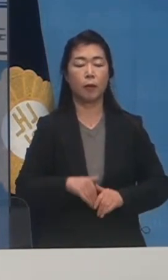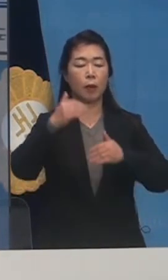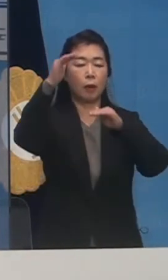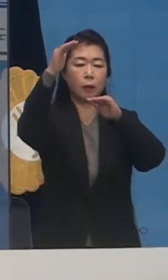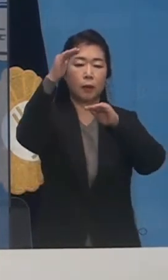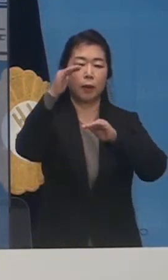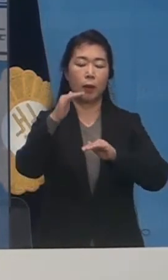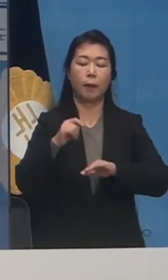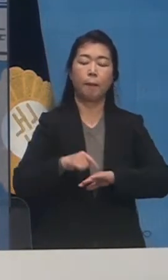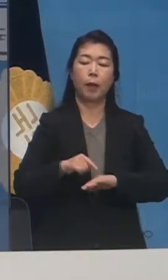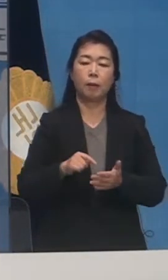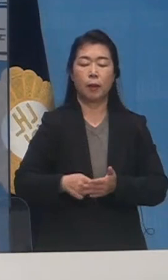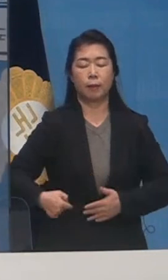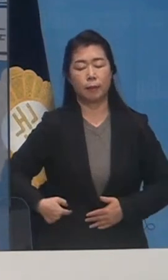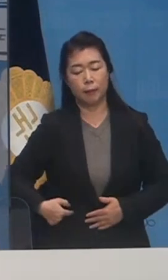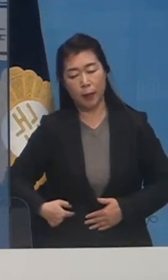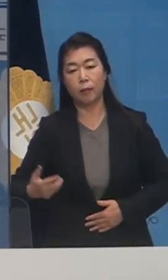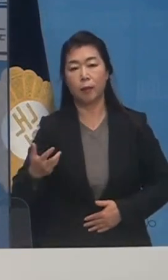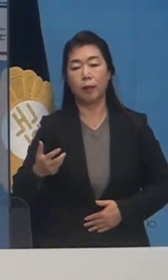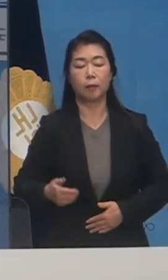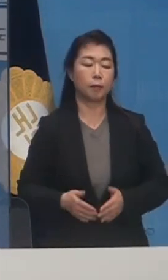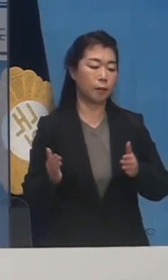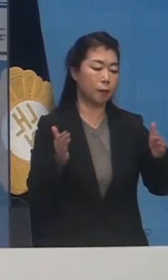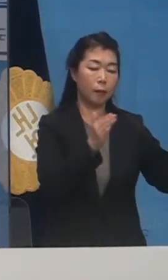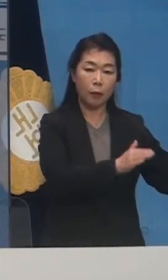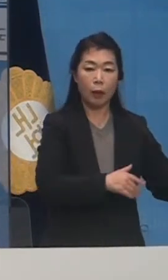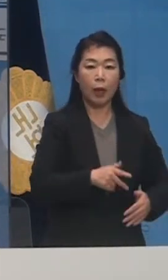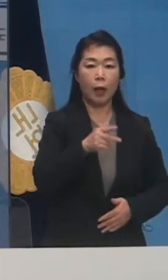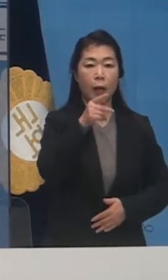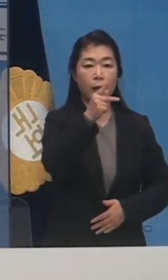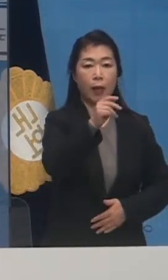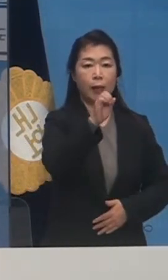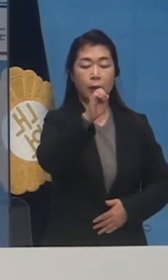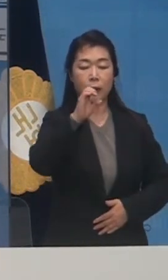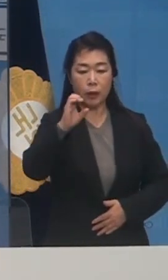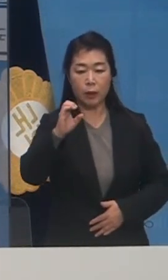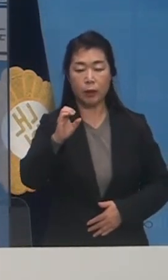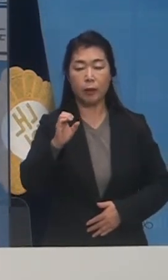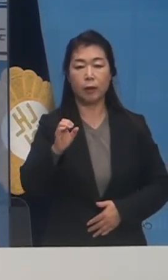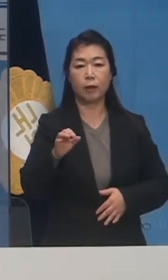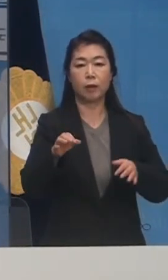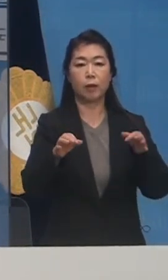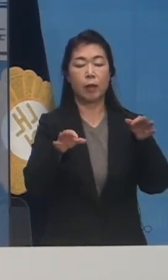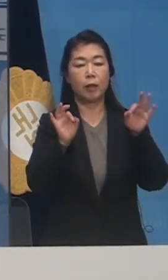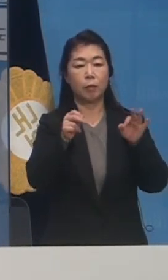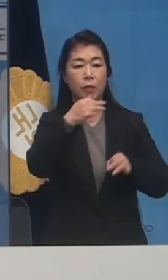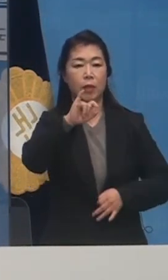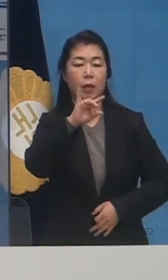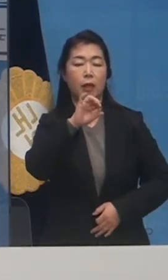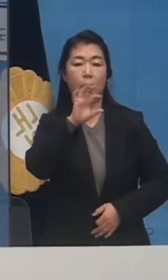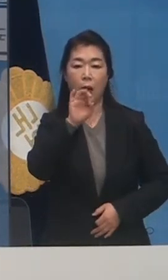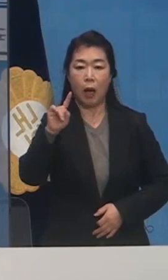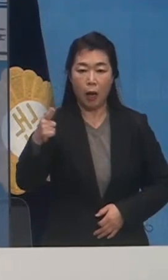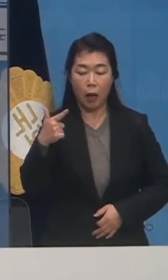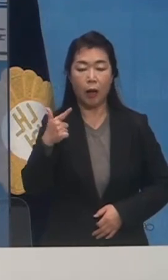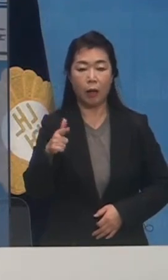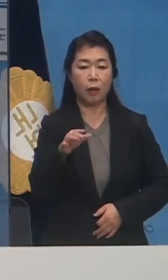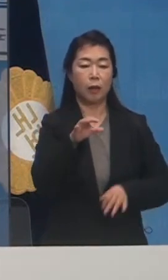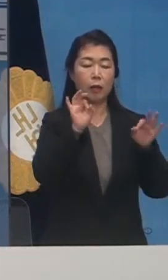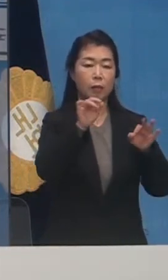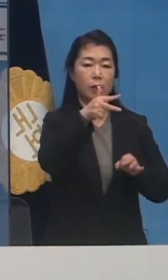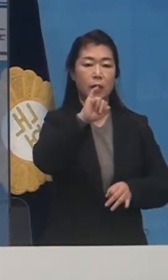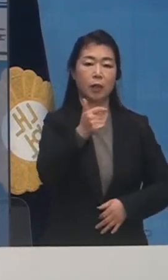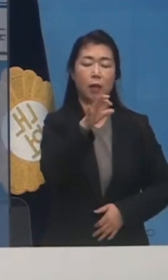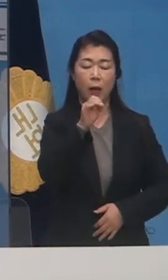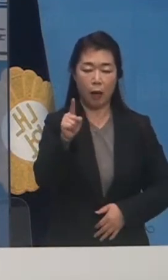네, 마음이 좀 아픕니다. 다음은 KCG의 김진아 수석 부위원장님의 기자회견 낭독이